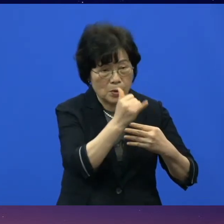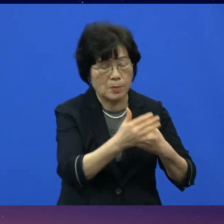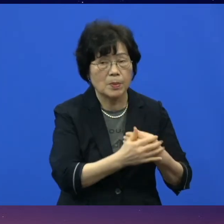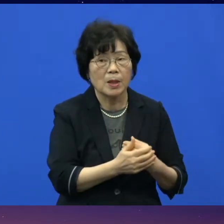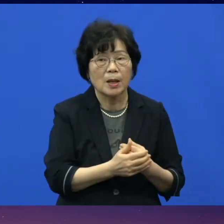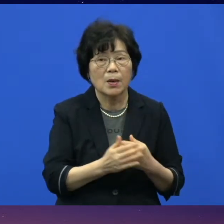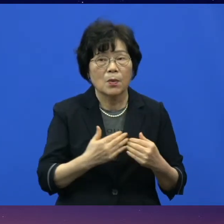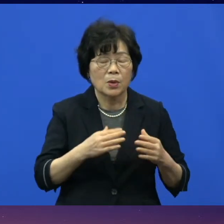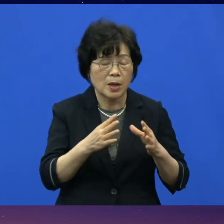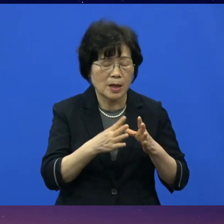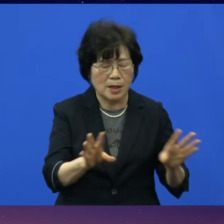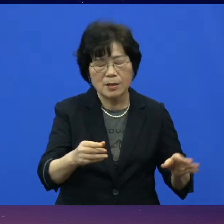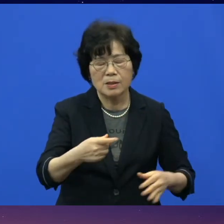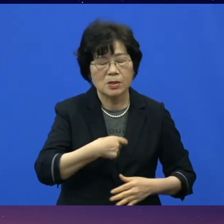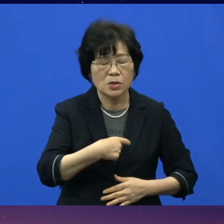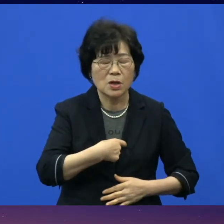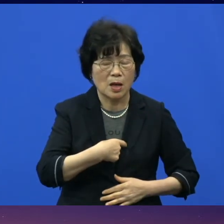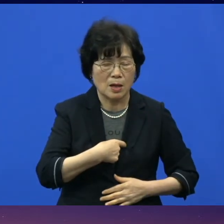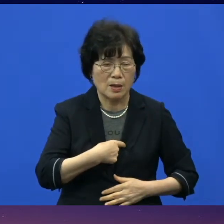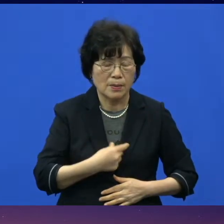우리는 안 깨지려고 하는 거예요.